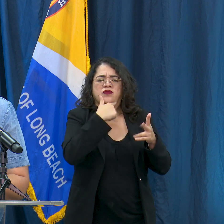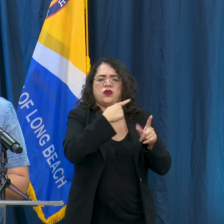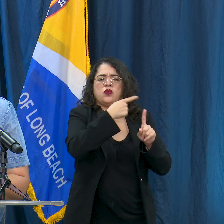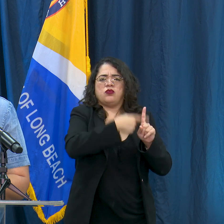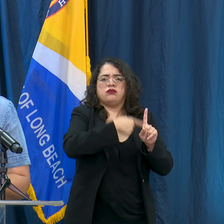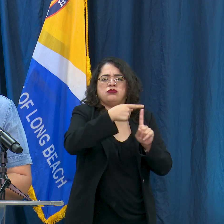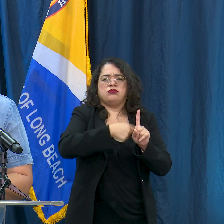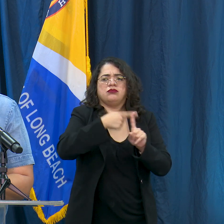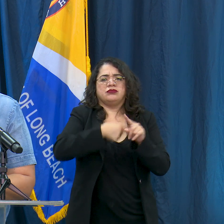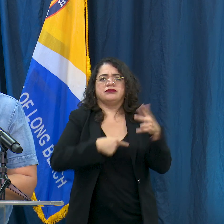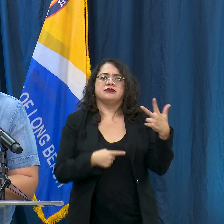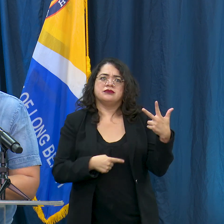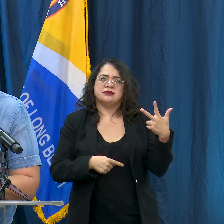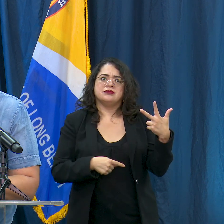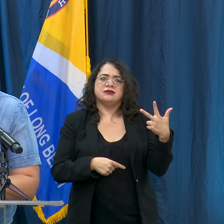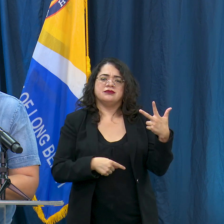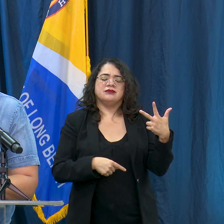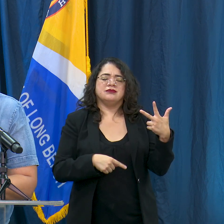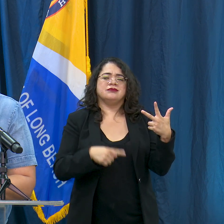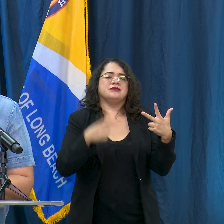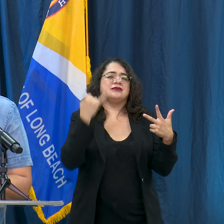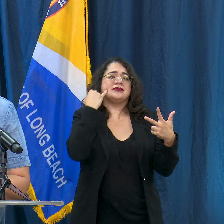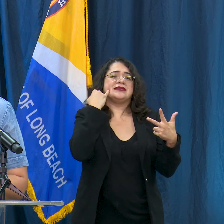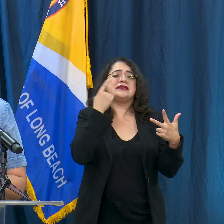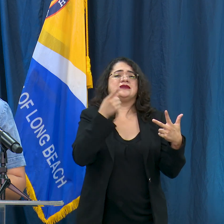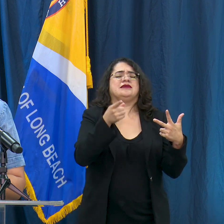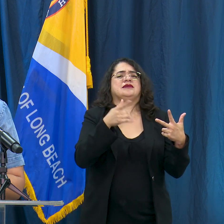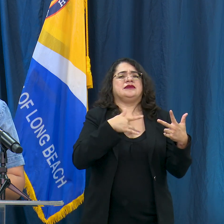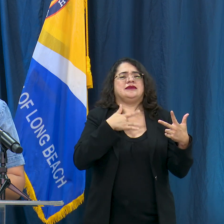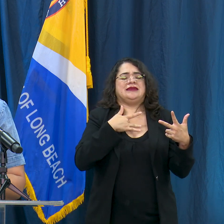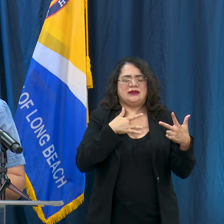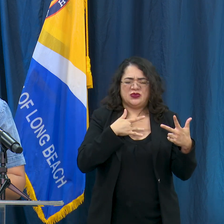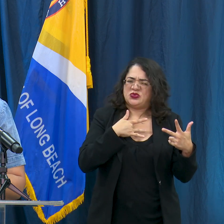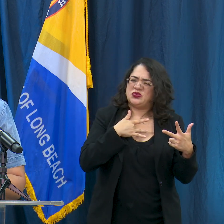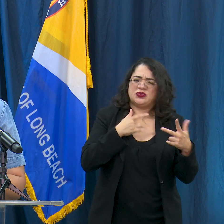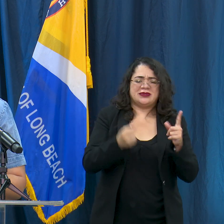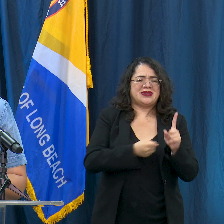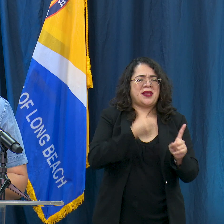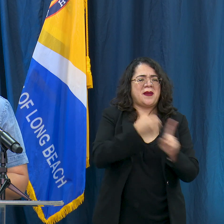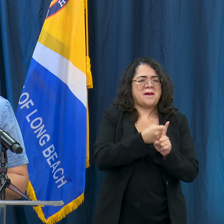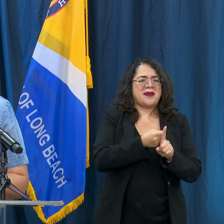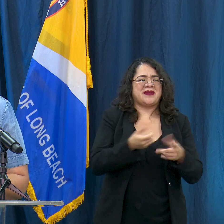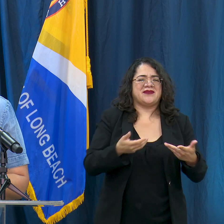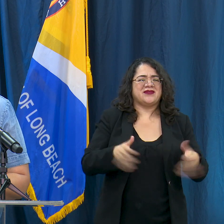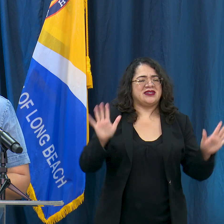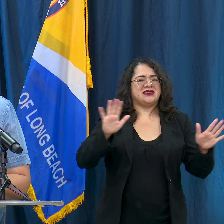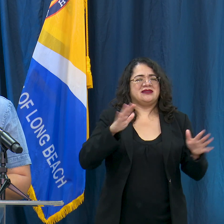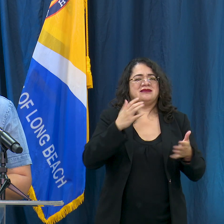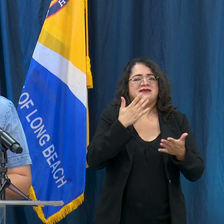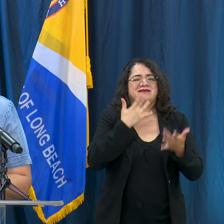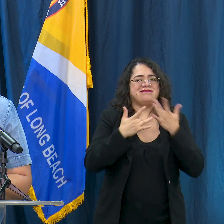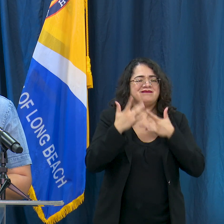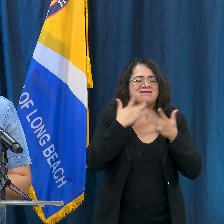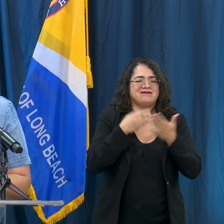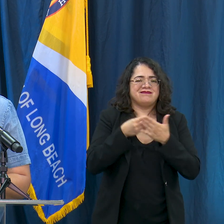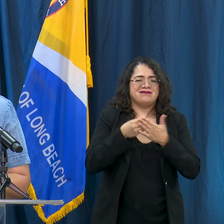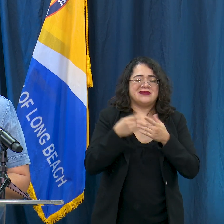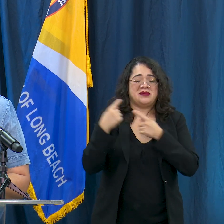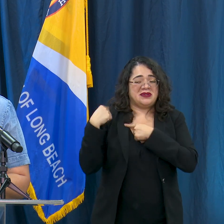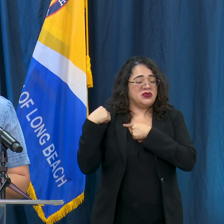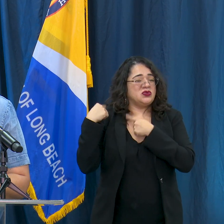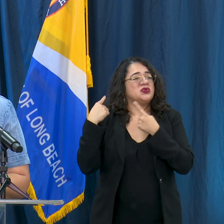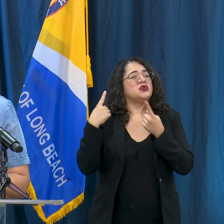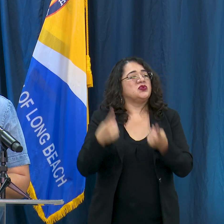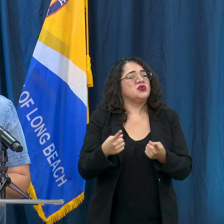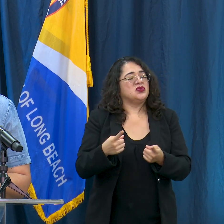que califiquen. Si se ha sido afectado usted personalmente, despedido de un trabajo desde que comenzó esta pandemia,